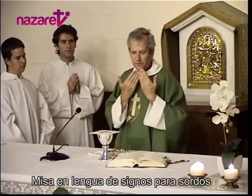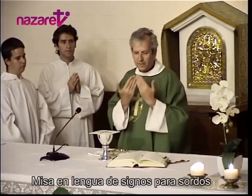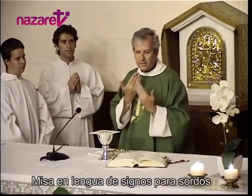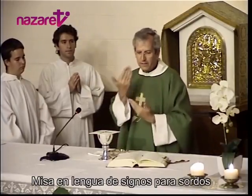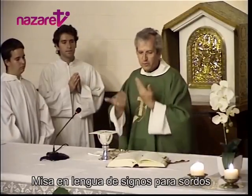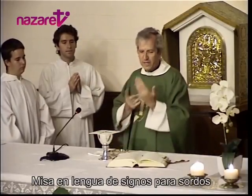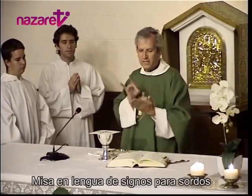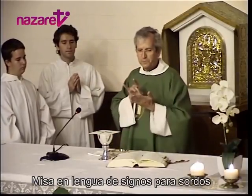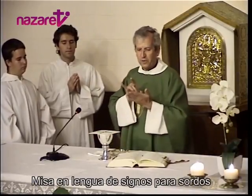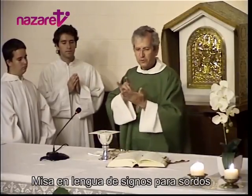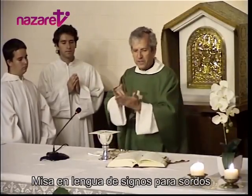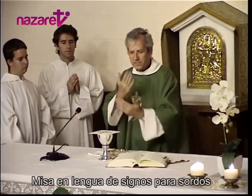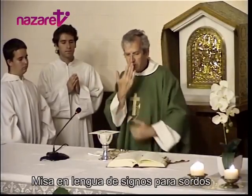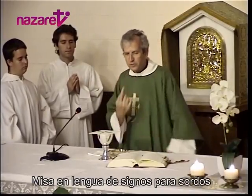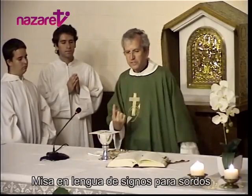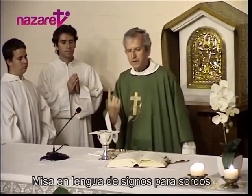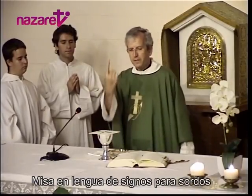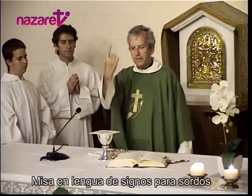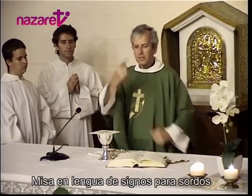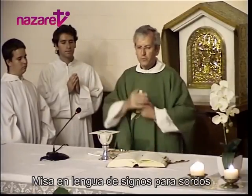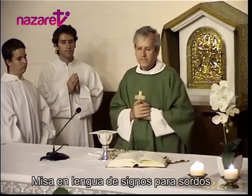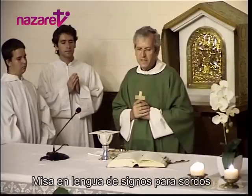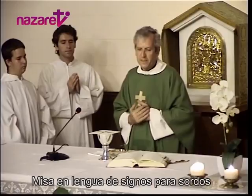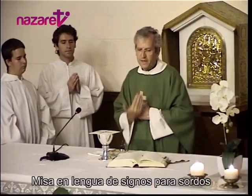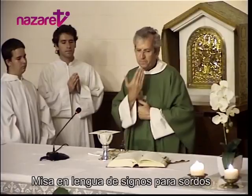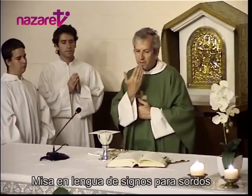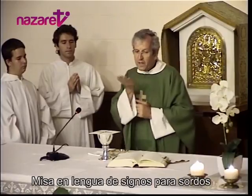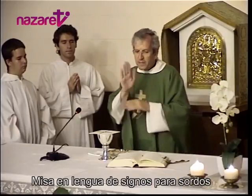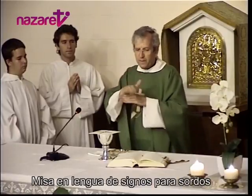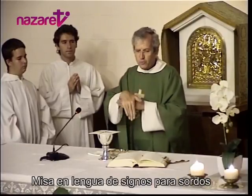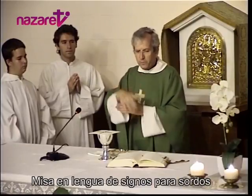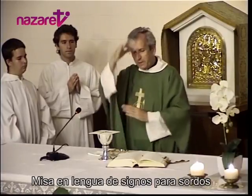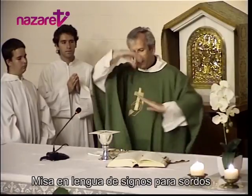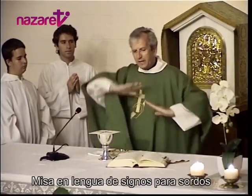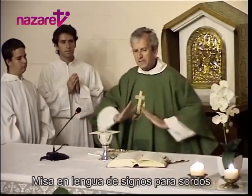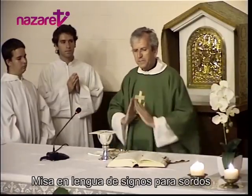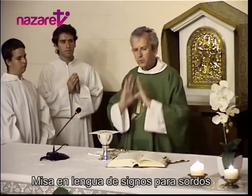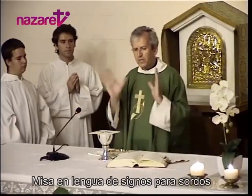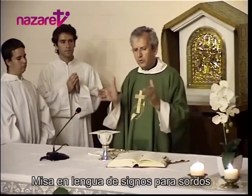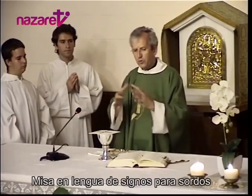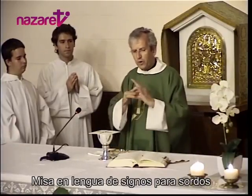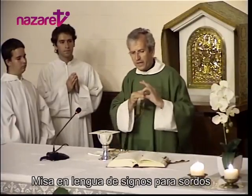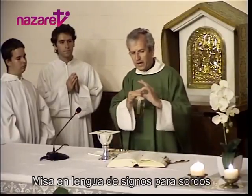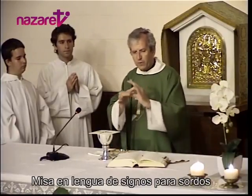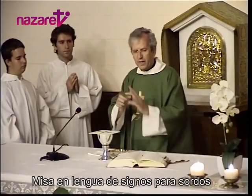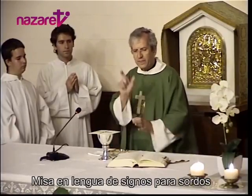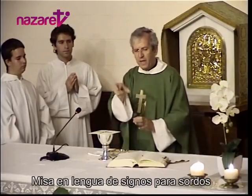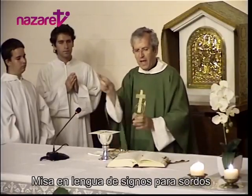y te damos gracias porque nos haces dignos de servirte ante tu presencia. Te pedimos humildemente que el Espíritu Santo congregue en la unidad a